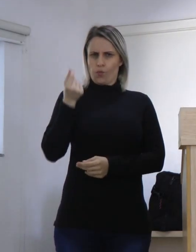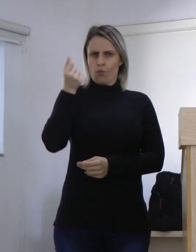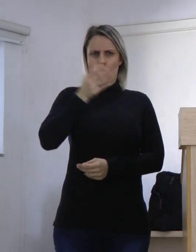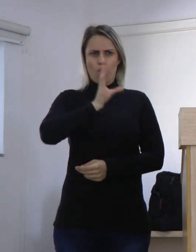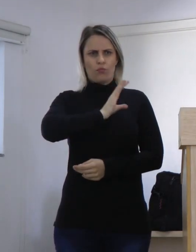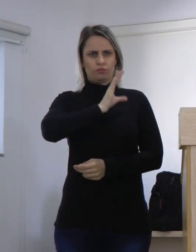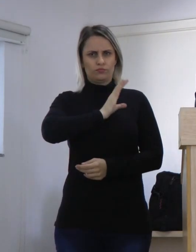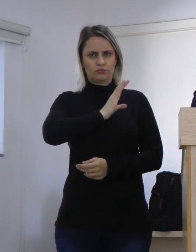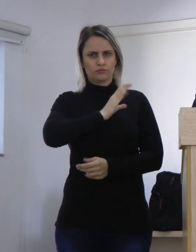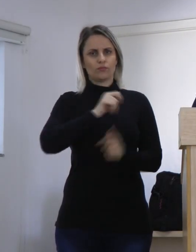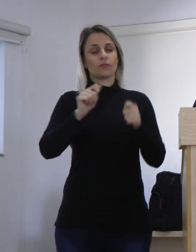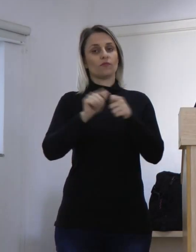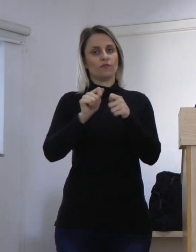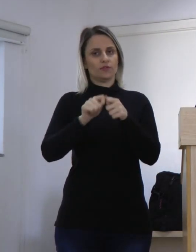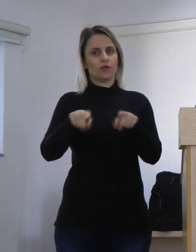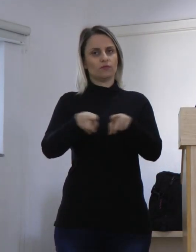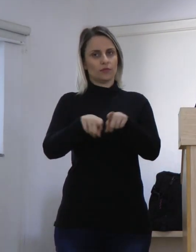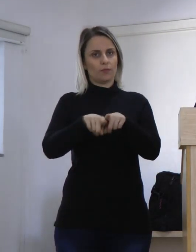submeteram ao exame